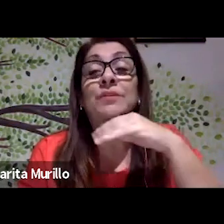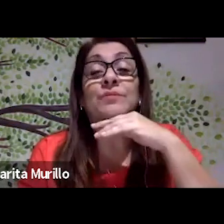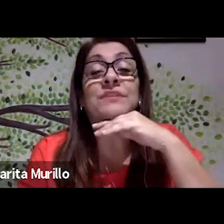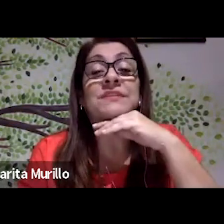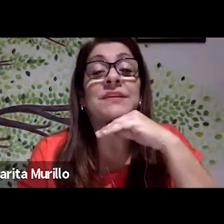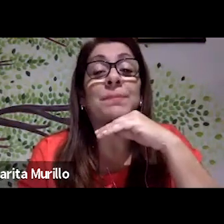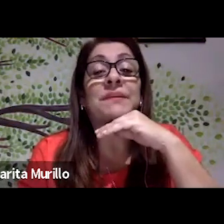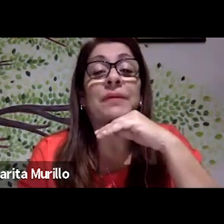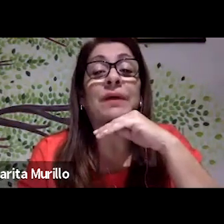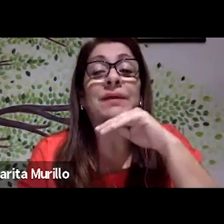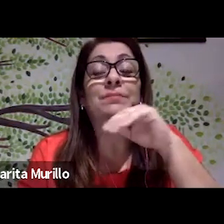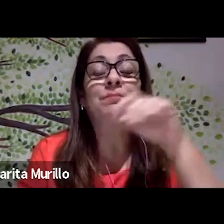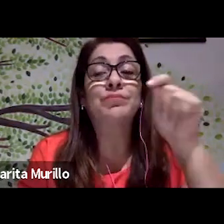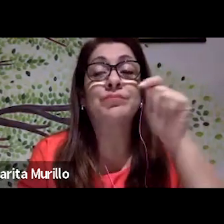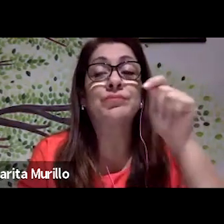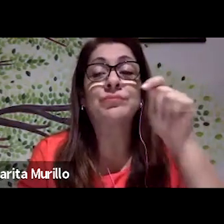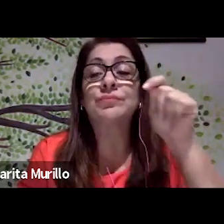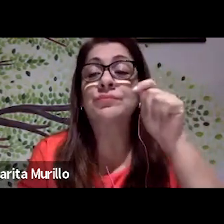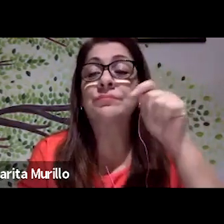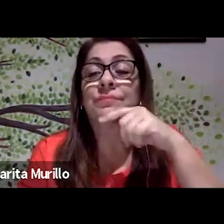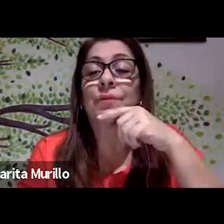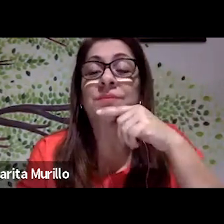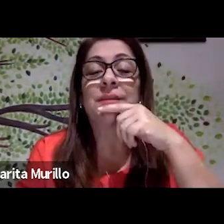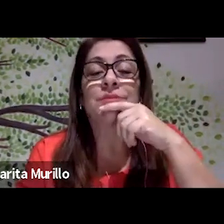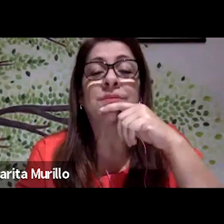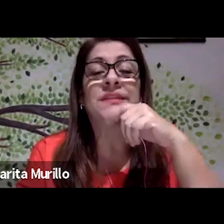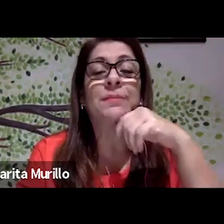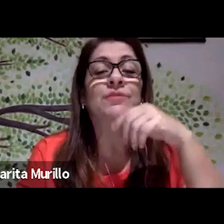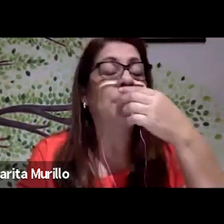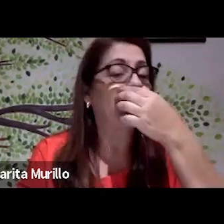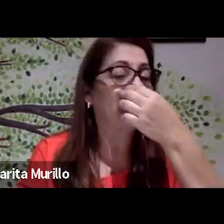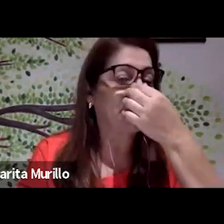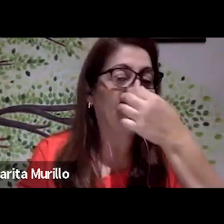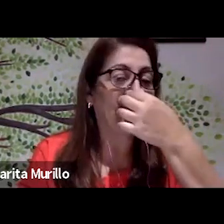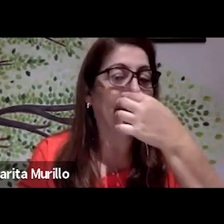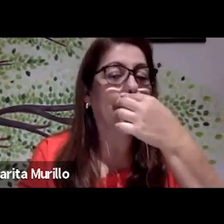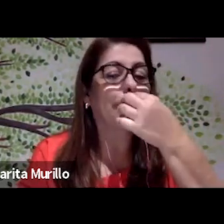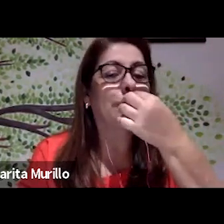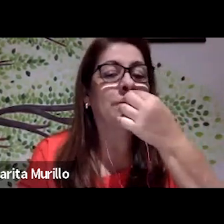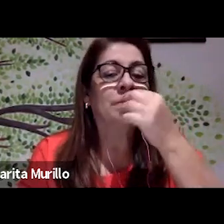terminaron de contestar ya apretaron ahí cómo estamos Cómo estamos